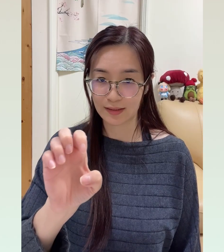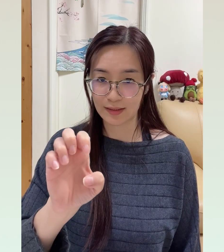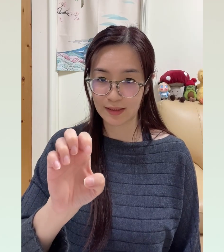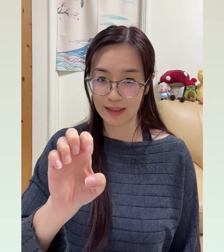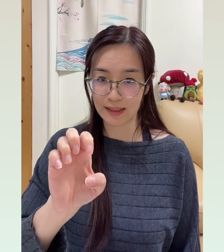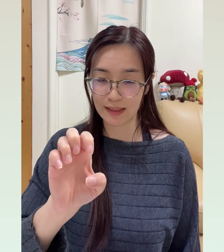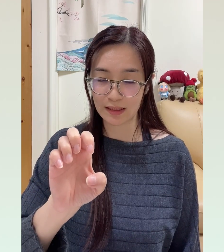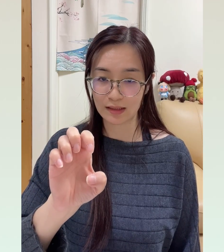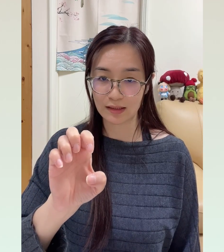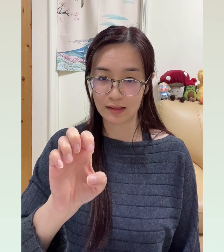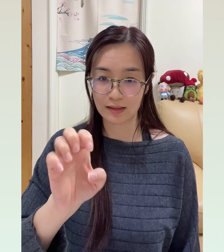E